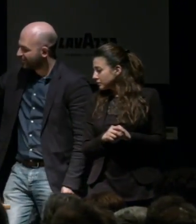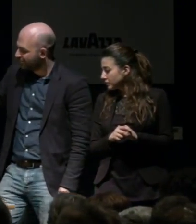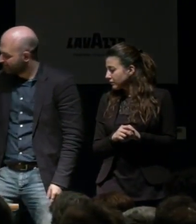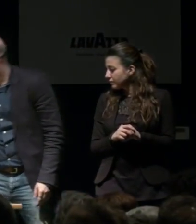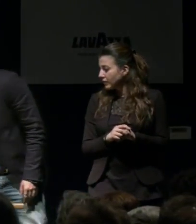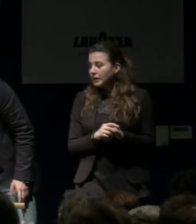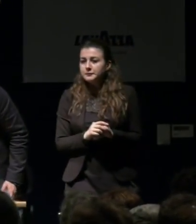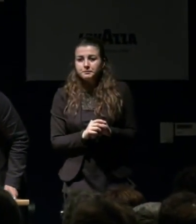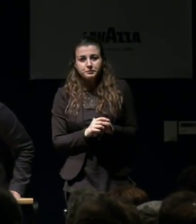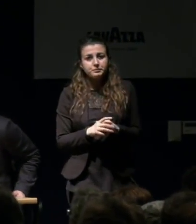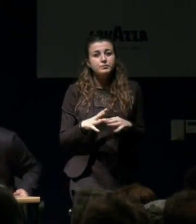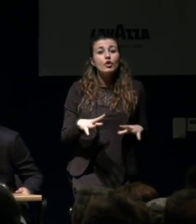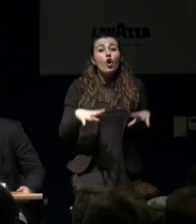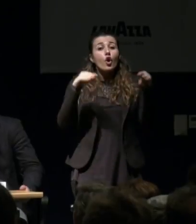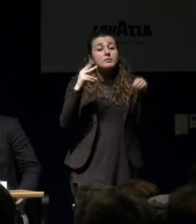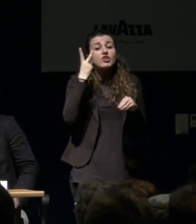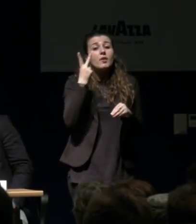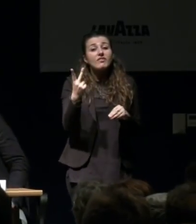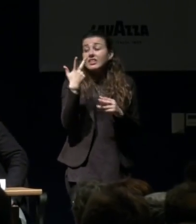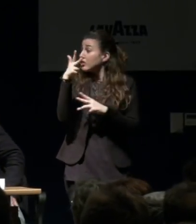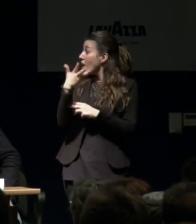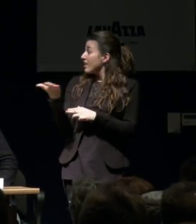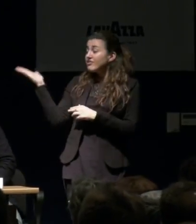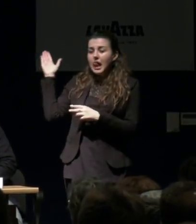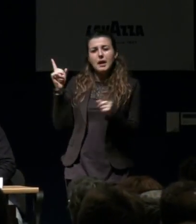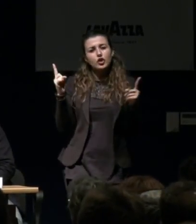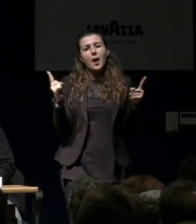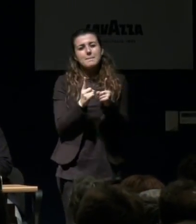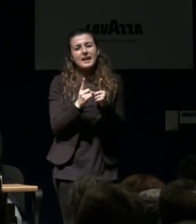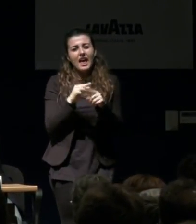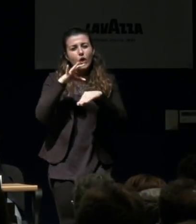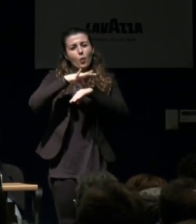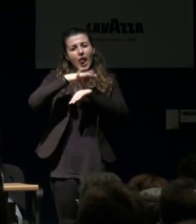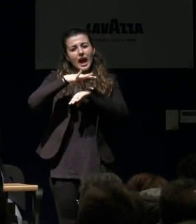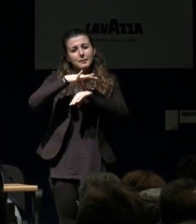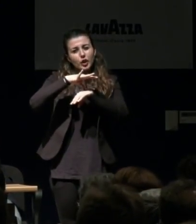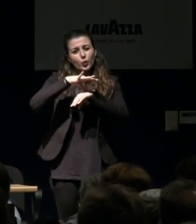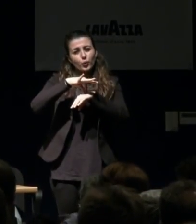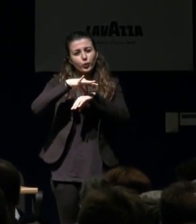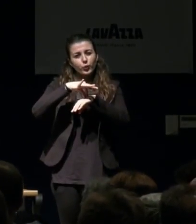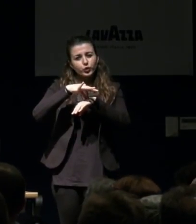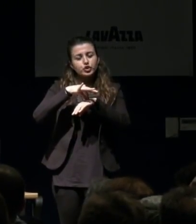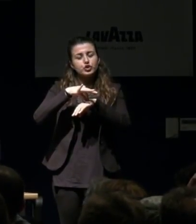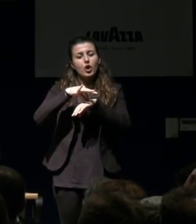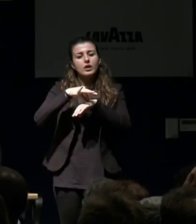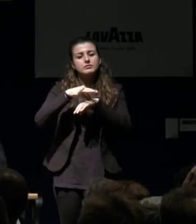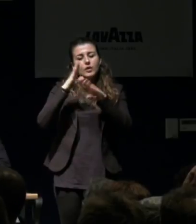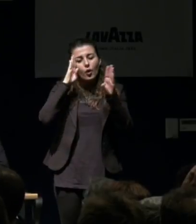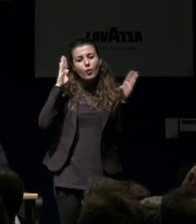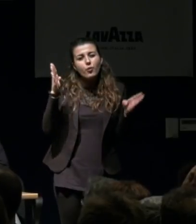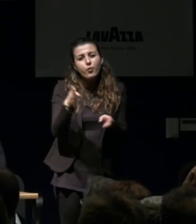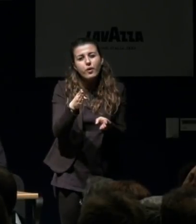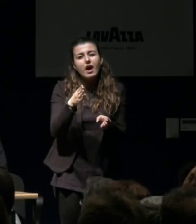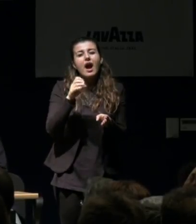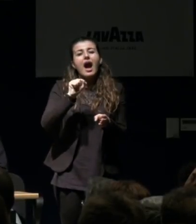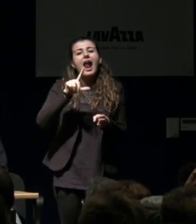cominciamo credo vedendo un filmato breve di qualche minuto che ci che è stato dedicato ad alessandro